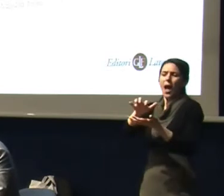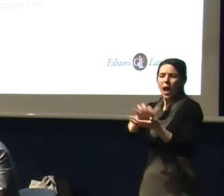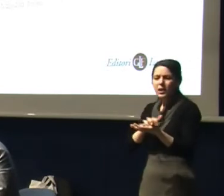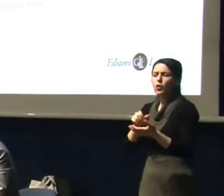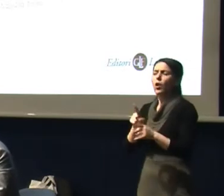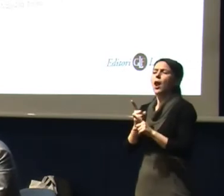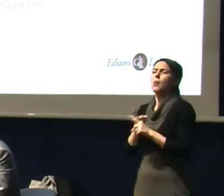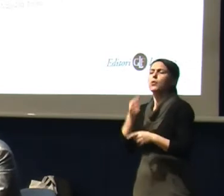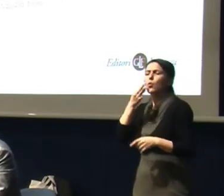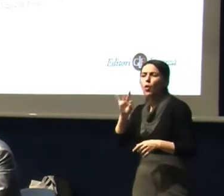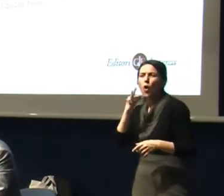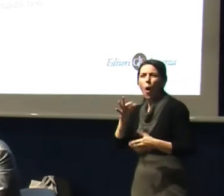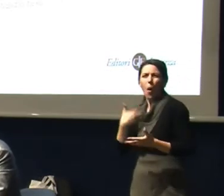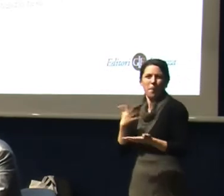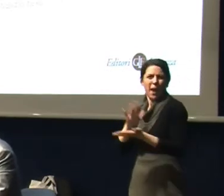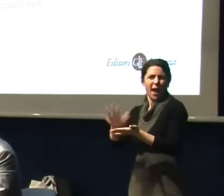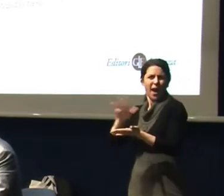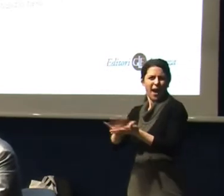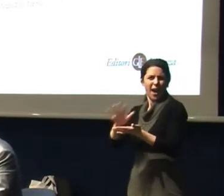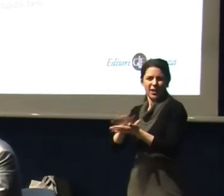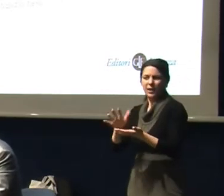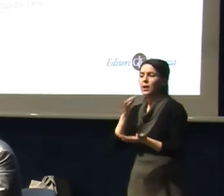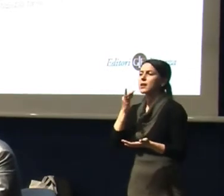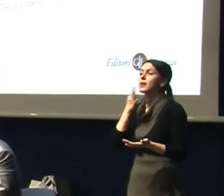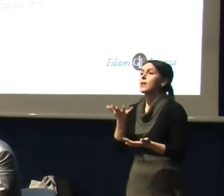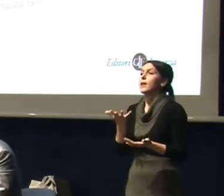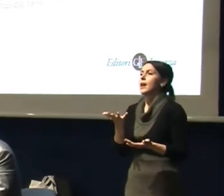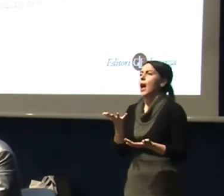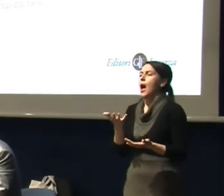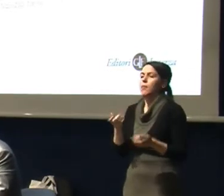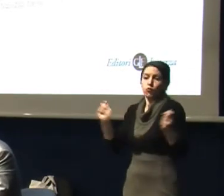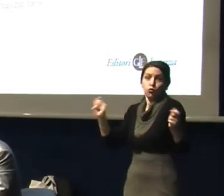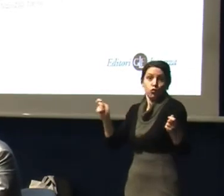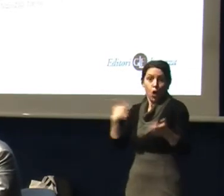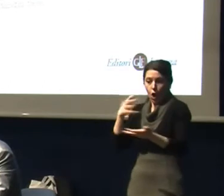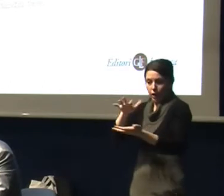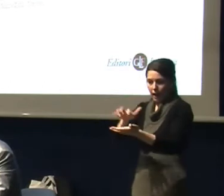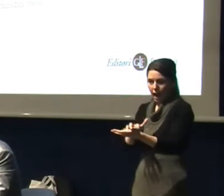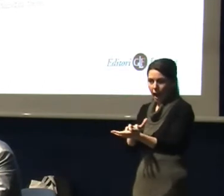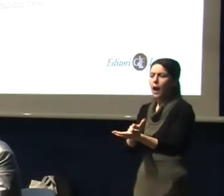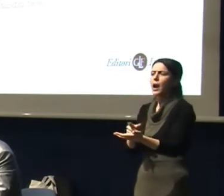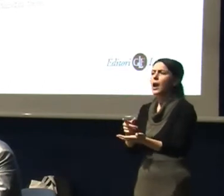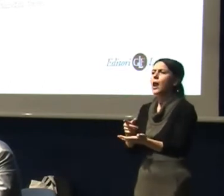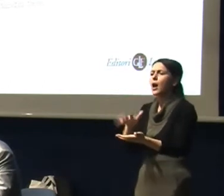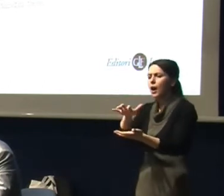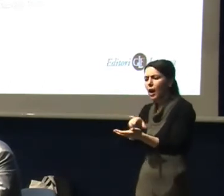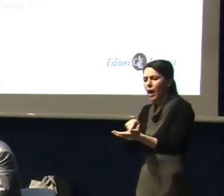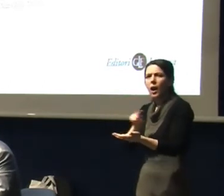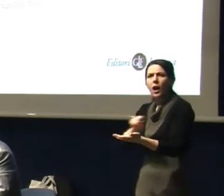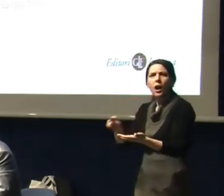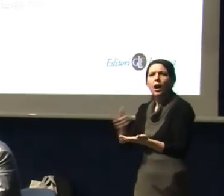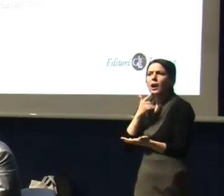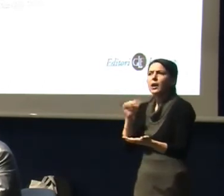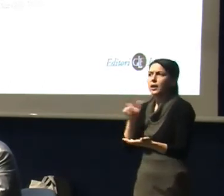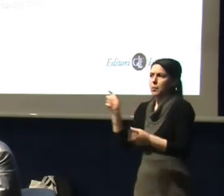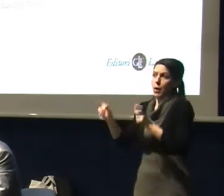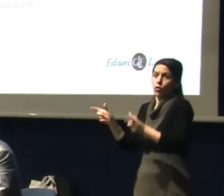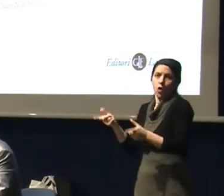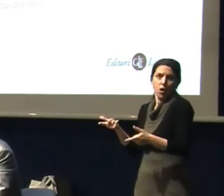quindi di avere a che fare con dei testi su carta stampata che sono prodotti da persone oltremodo